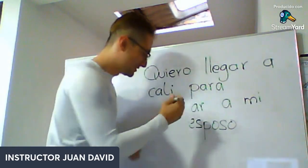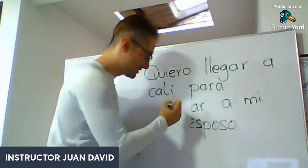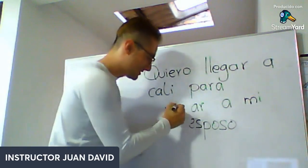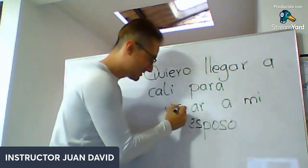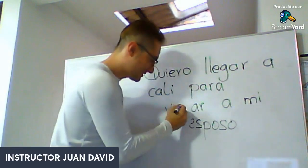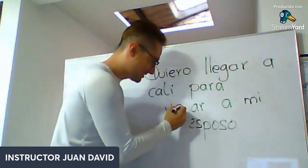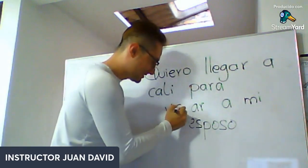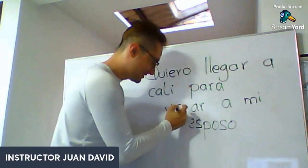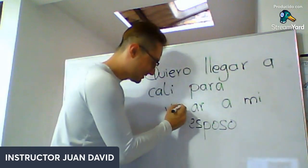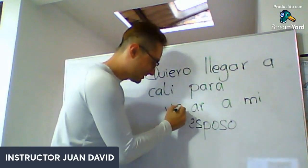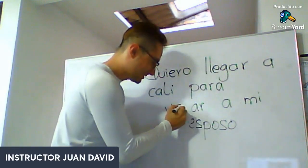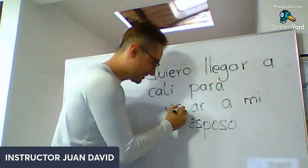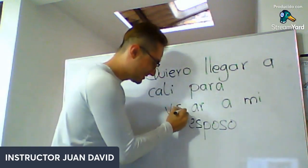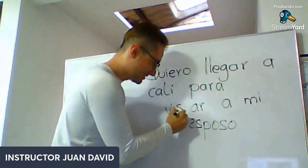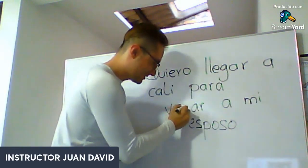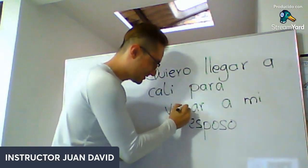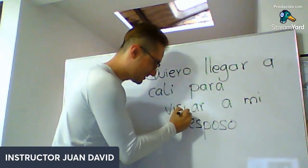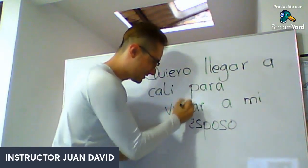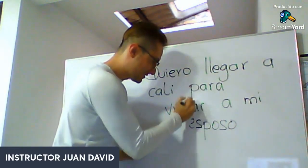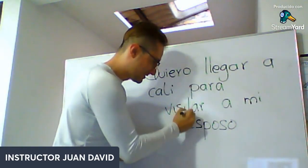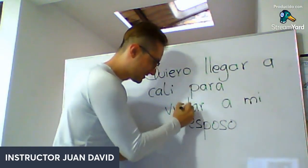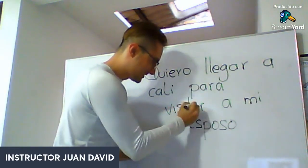esta delegada dice gracias